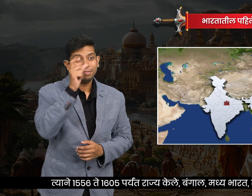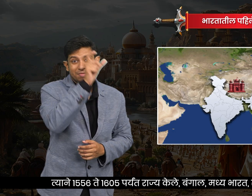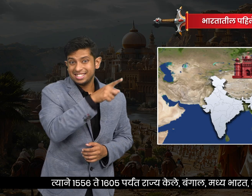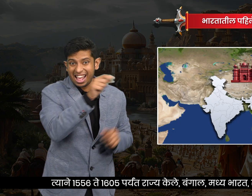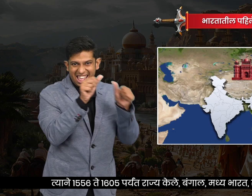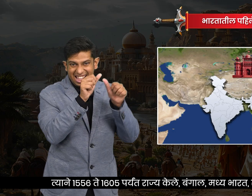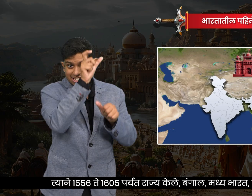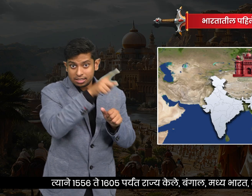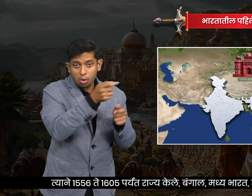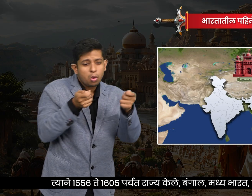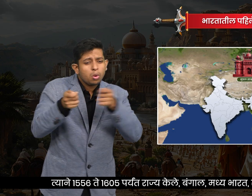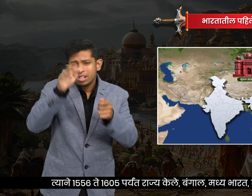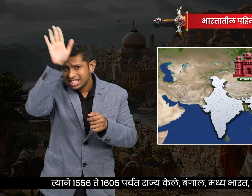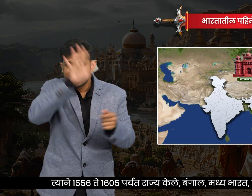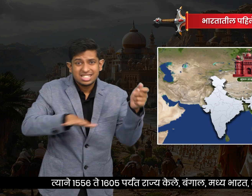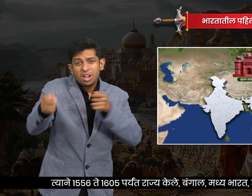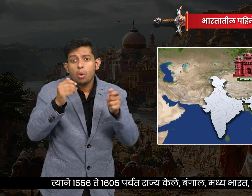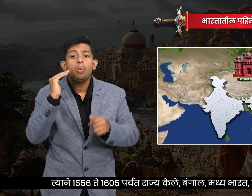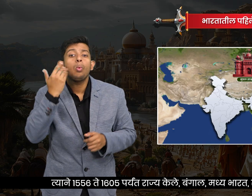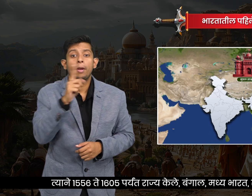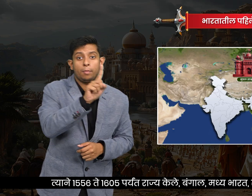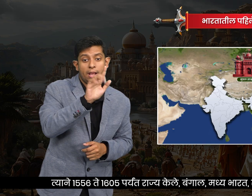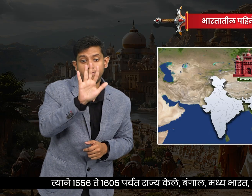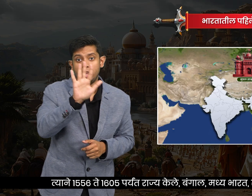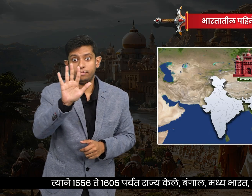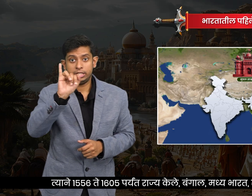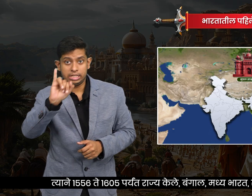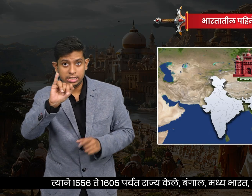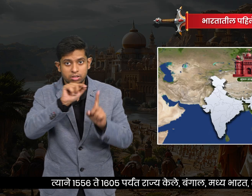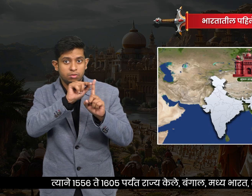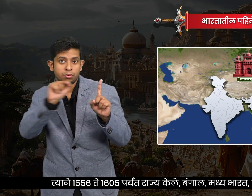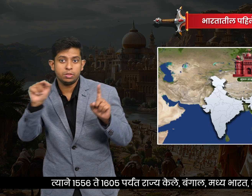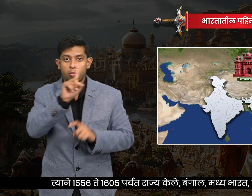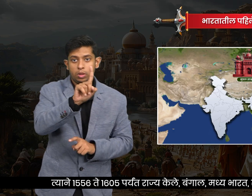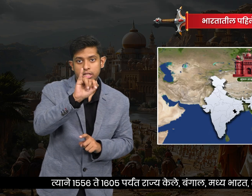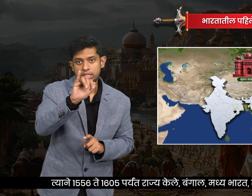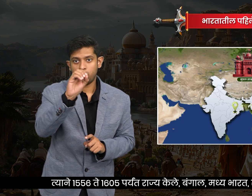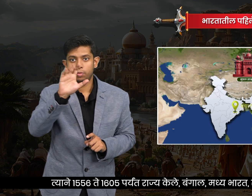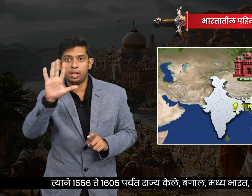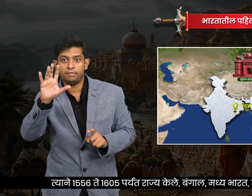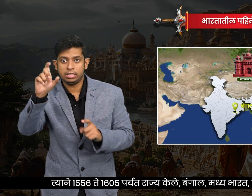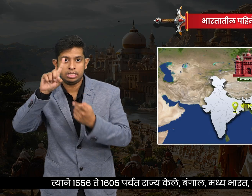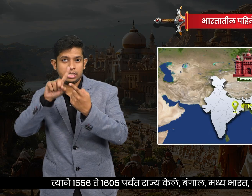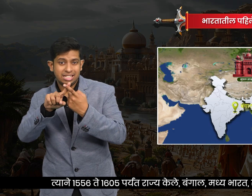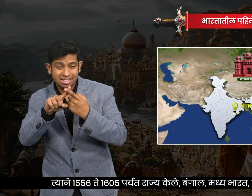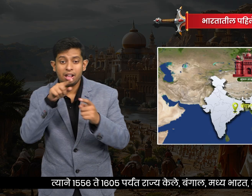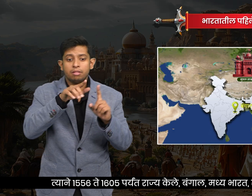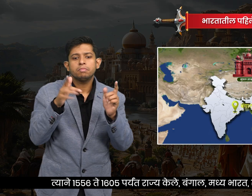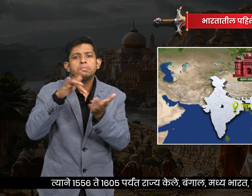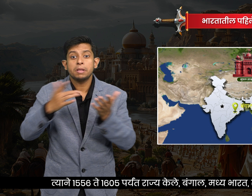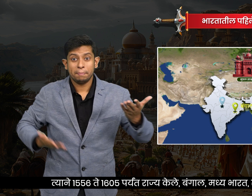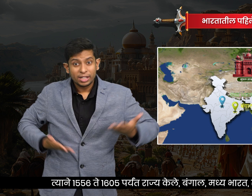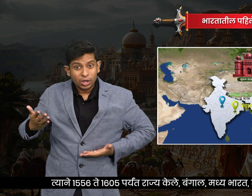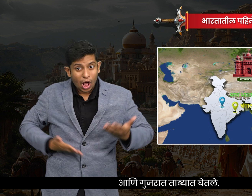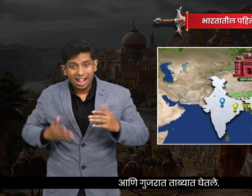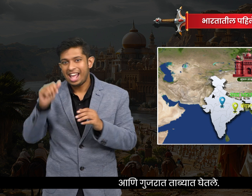त्याने 1556 से लेकर 1605 CE पर्यंत राज्य केले. बंगाल, मध्य